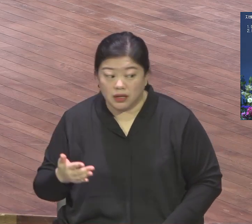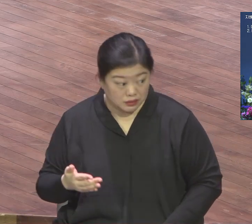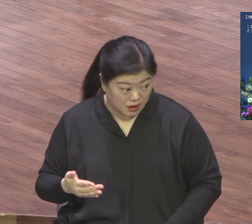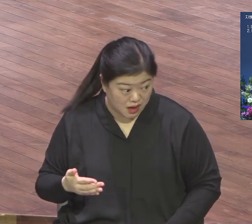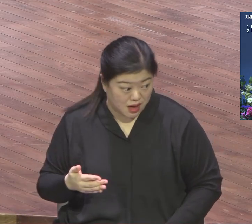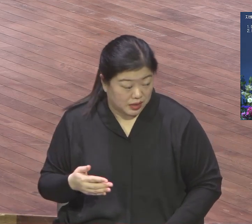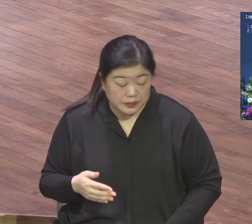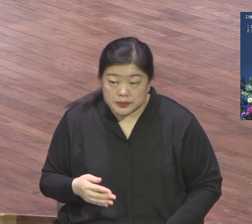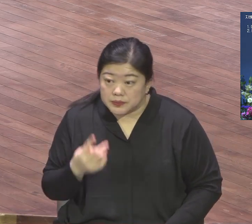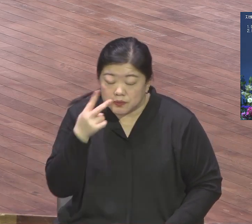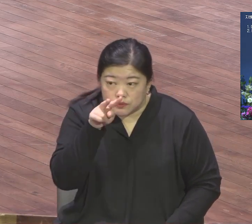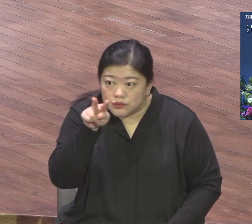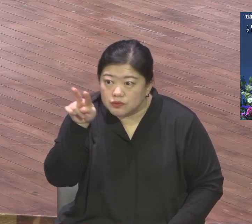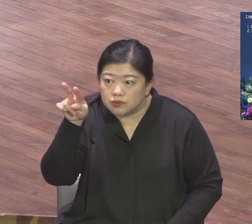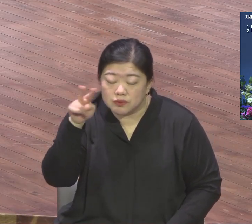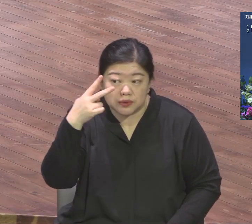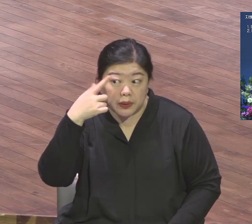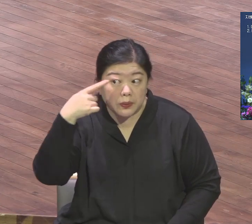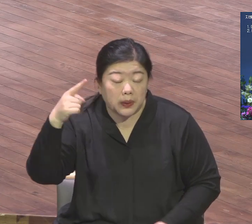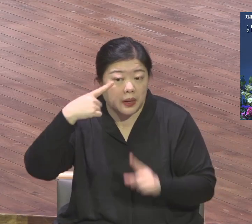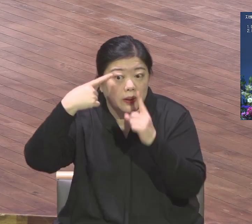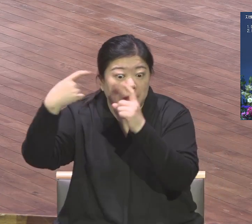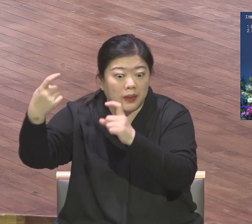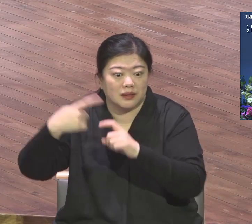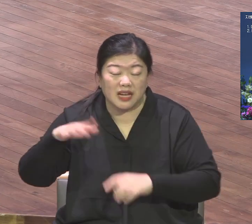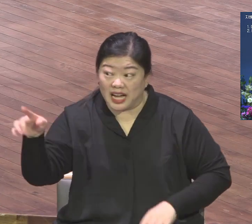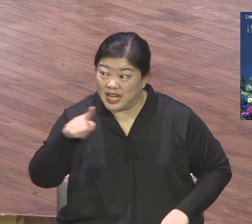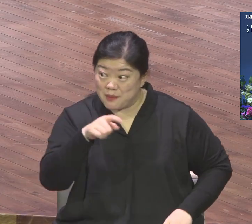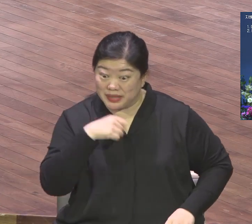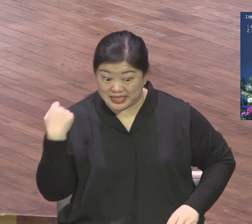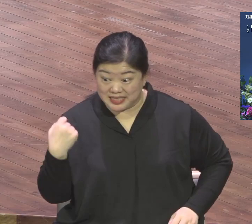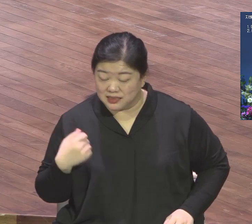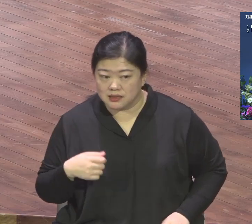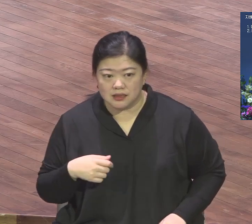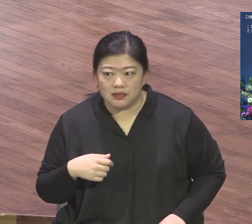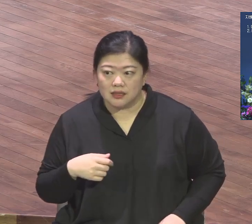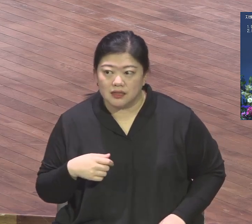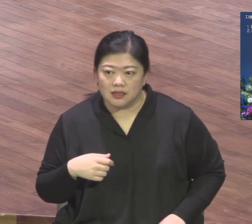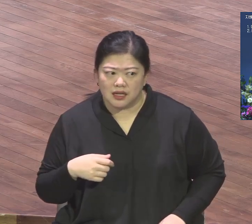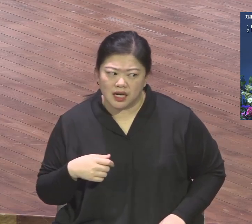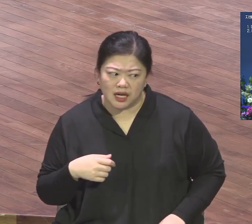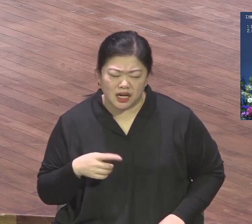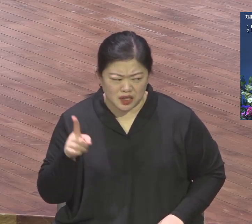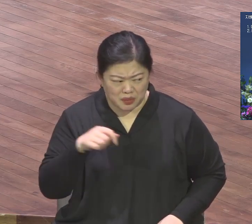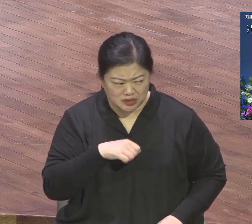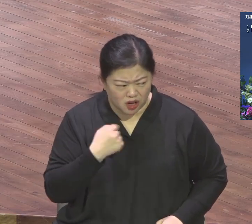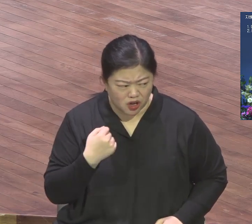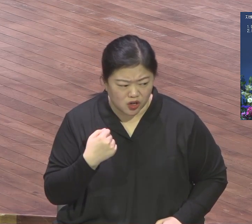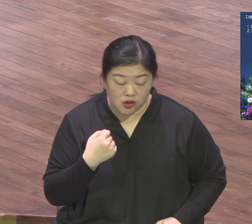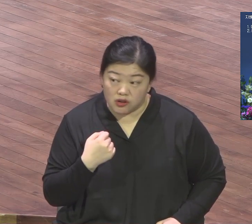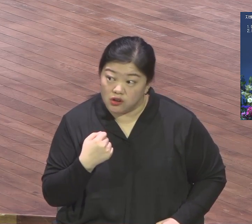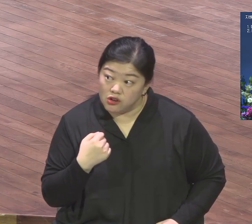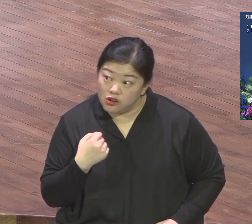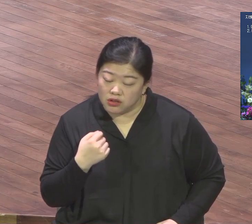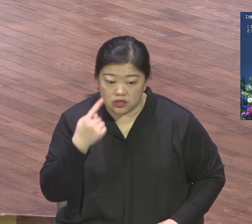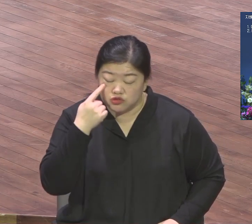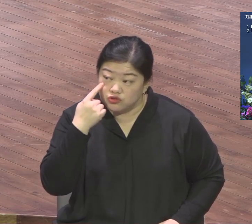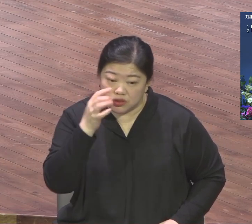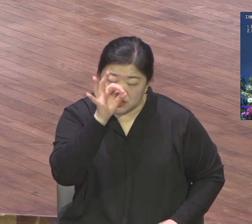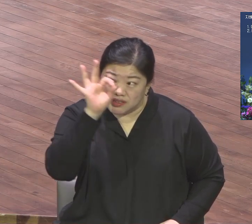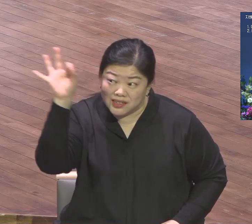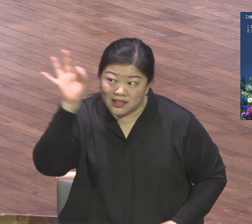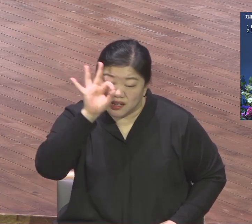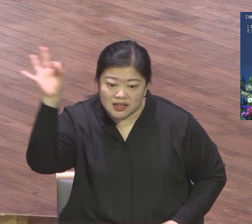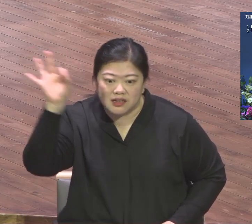사단이 와서 맛있게 생겼지. 이랬던 거예요. 뭐 안 쳐다보면 사단을 끌고 와서 이거 봐라